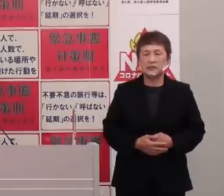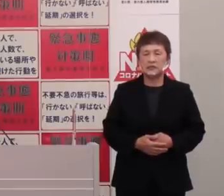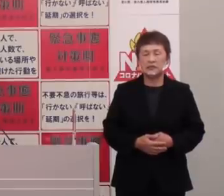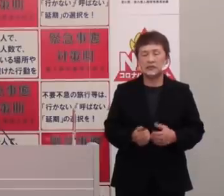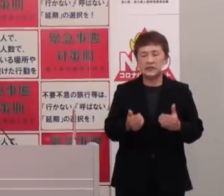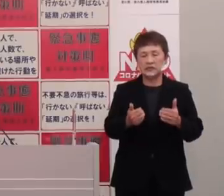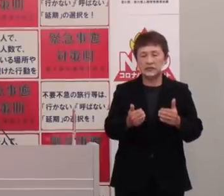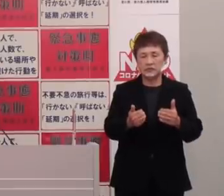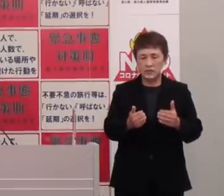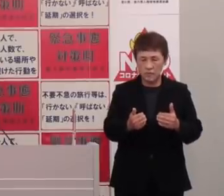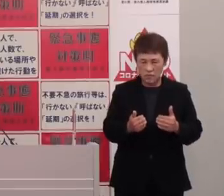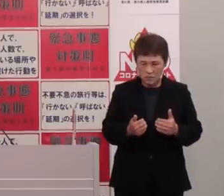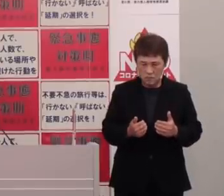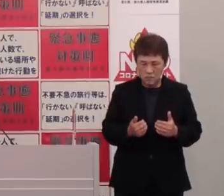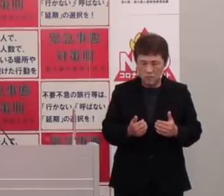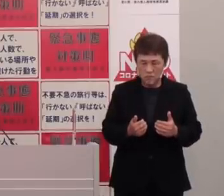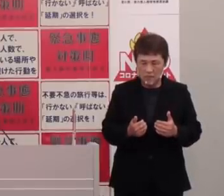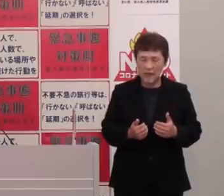必要な